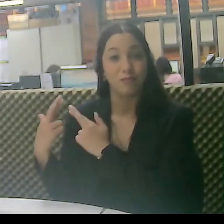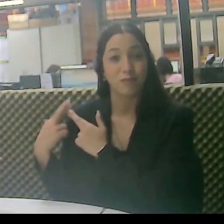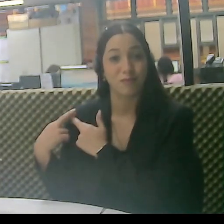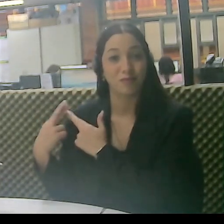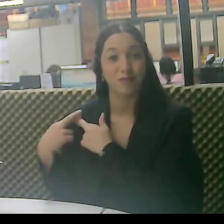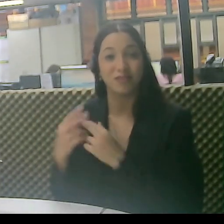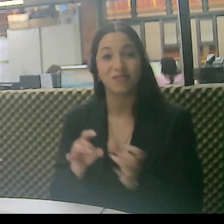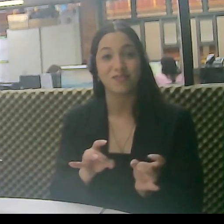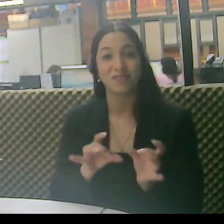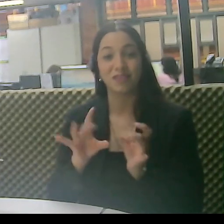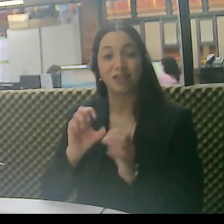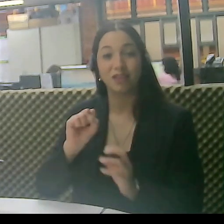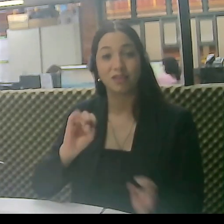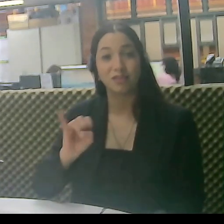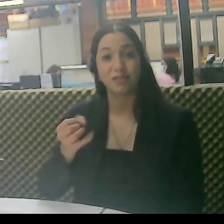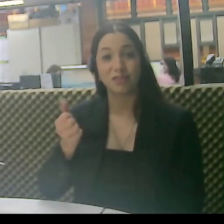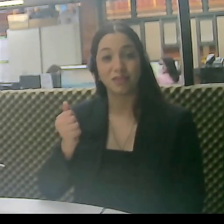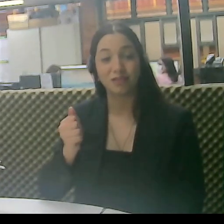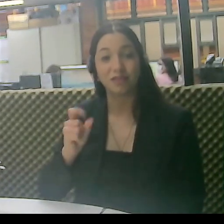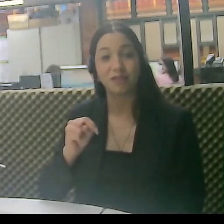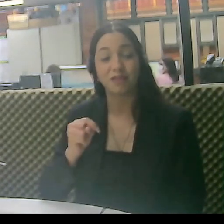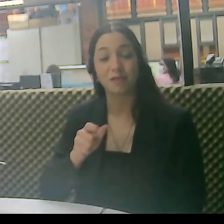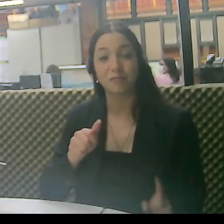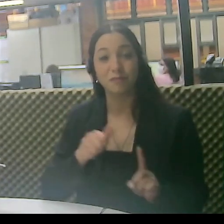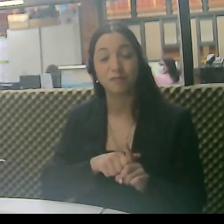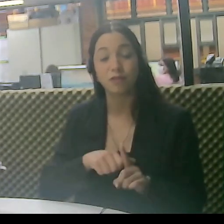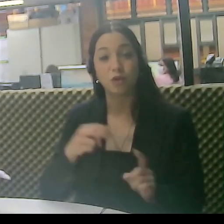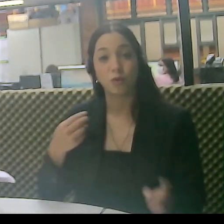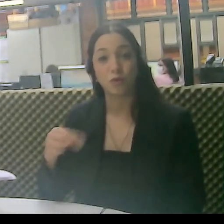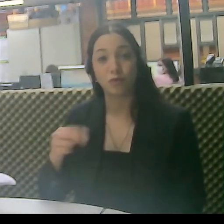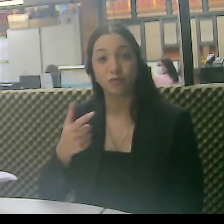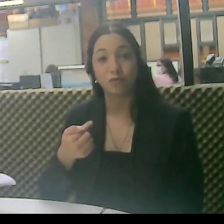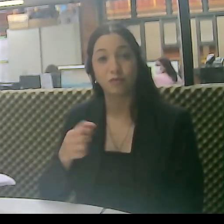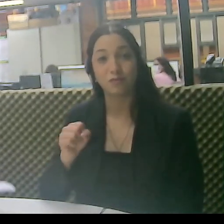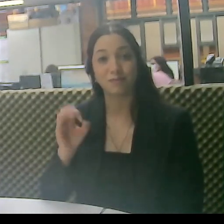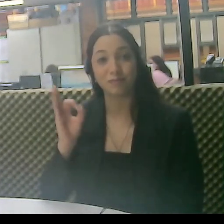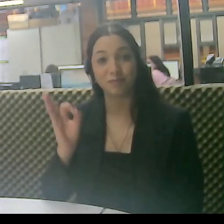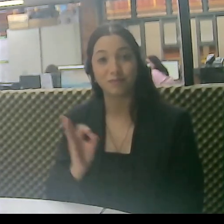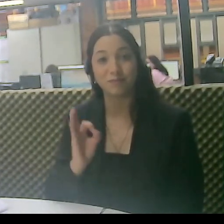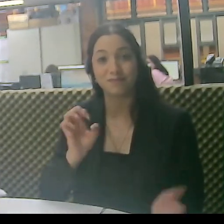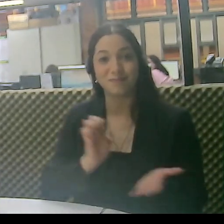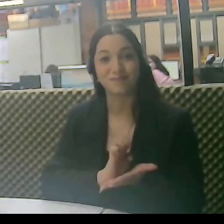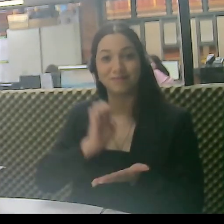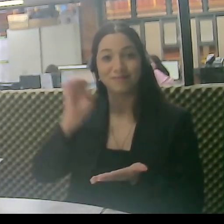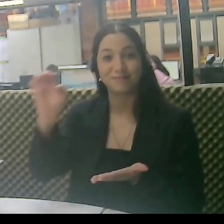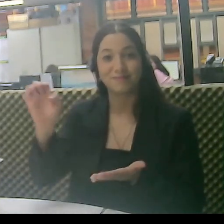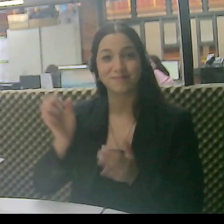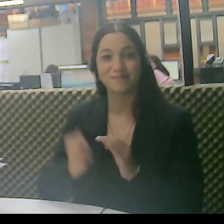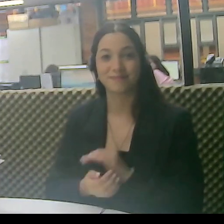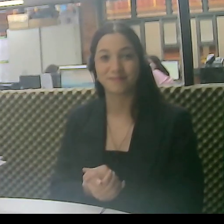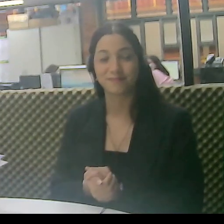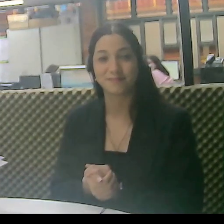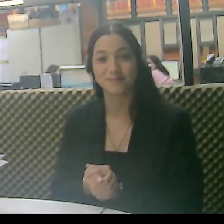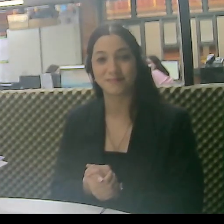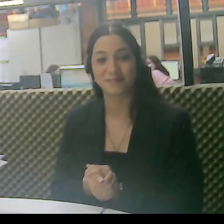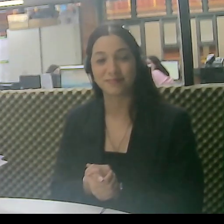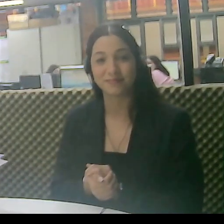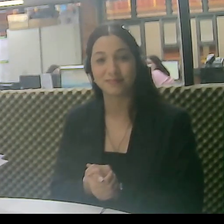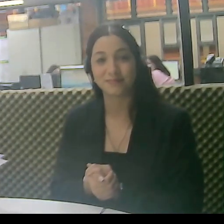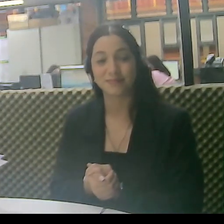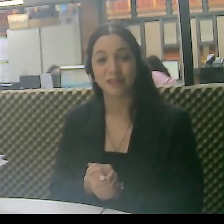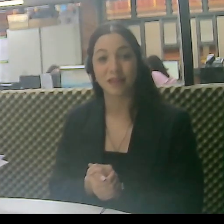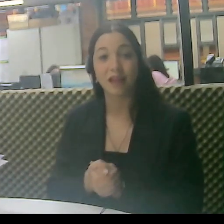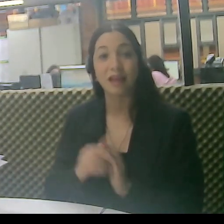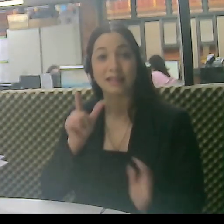a venda de soja, que correspondeu em novembro a 78% das exportações. O